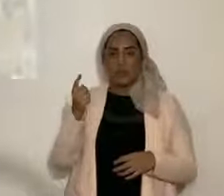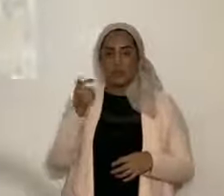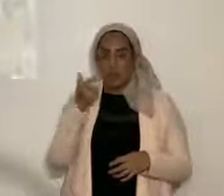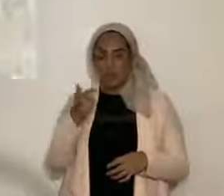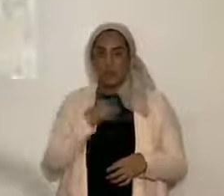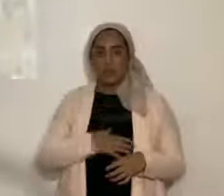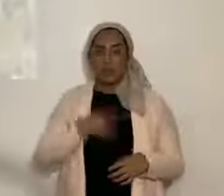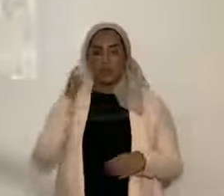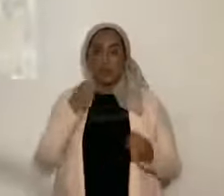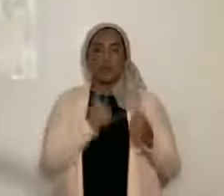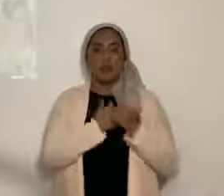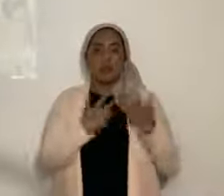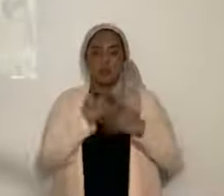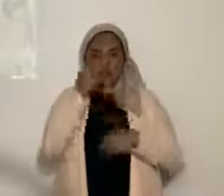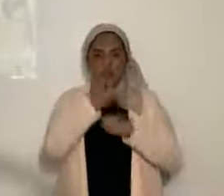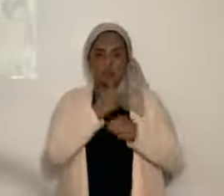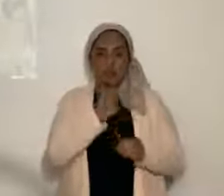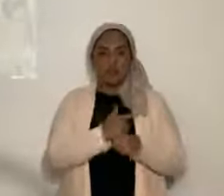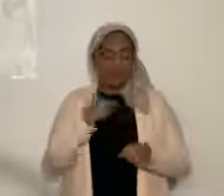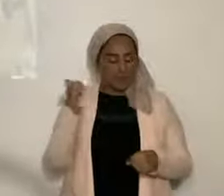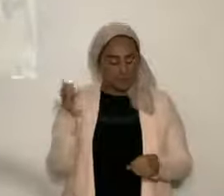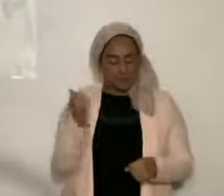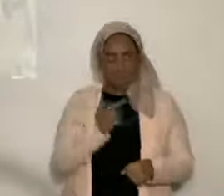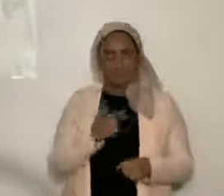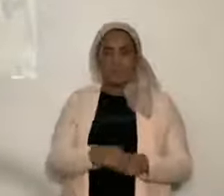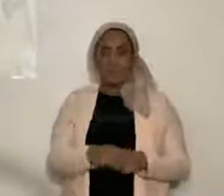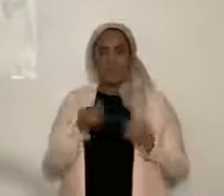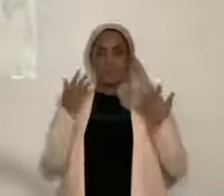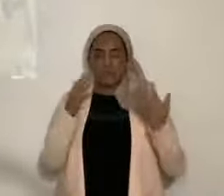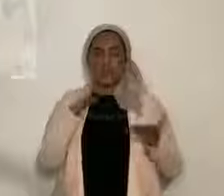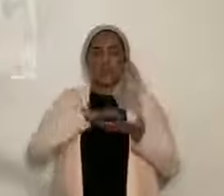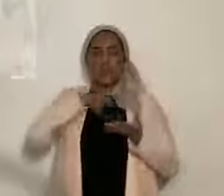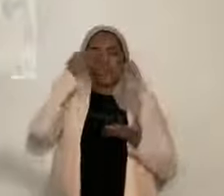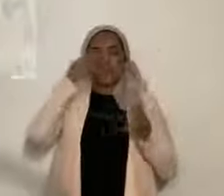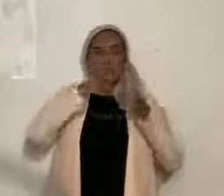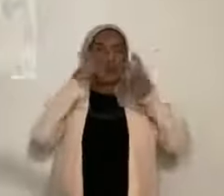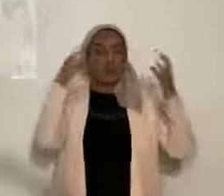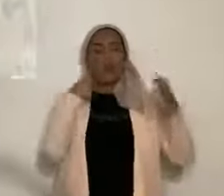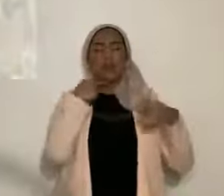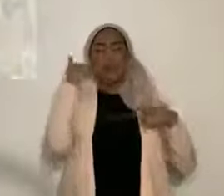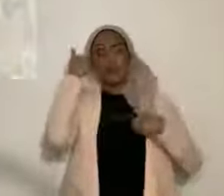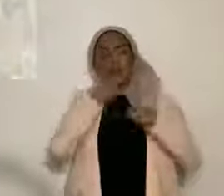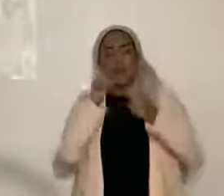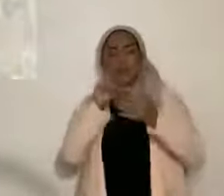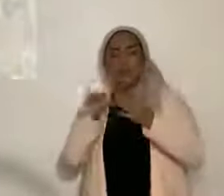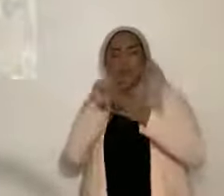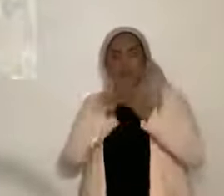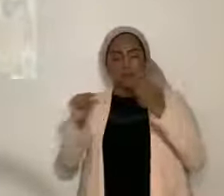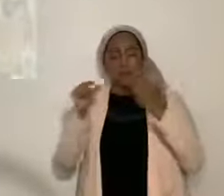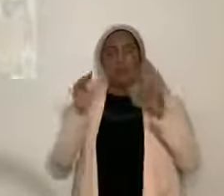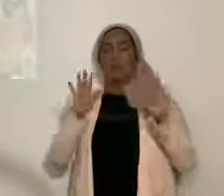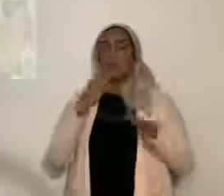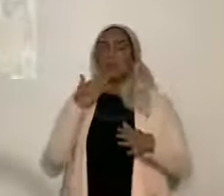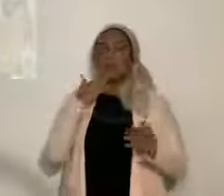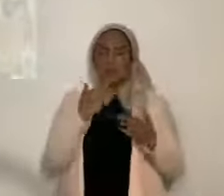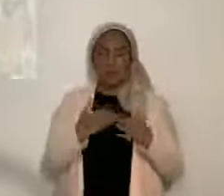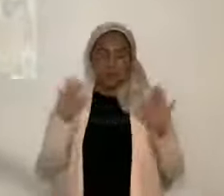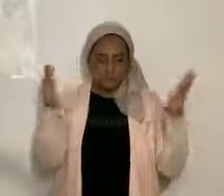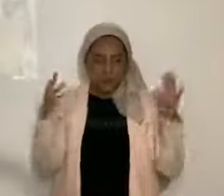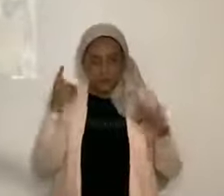allá por amor a los nuevecitos y todos vamos para allá, aunque ya sepas mucho, y yo digo, eso ya me lo sé de memoria, qué bueno, te